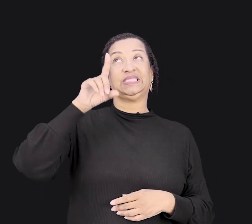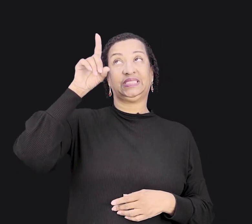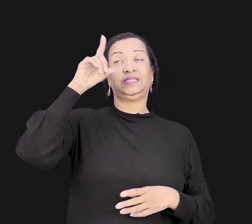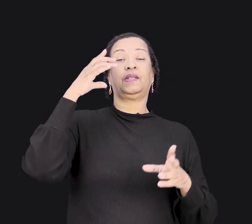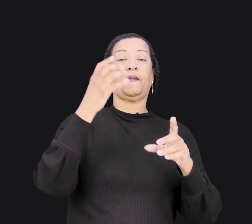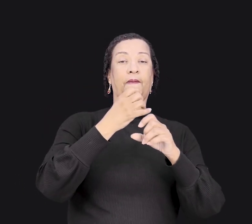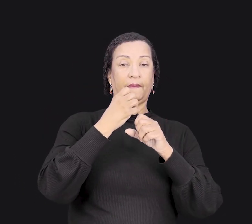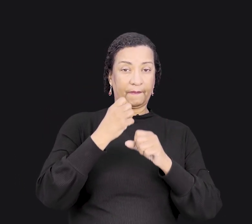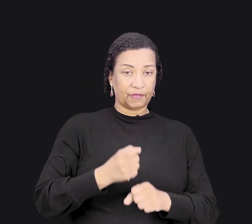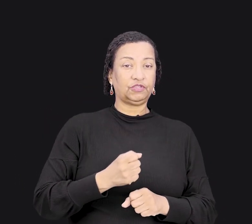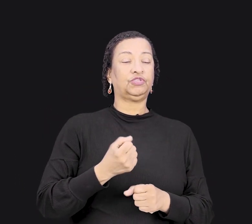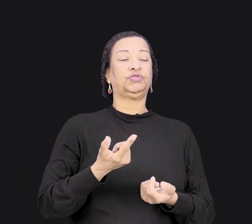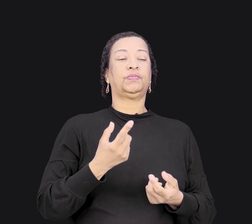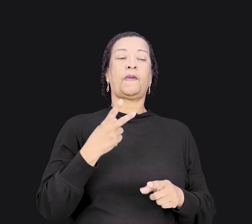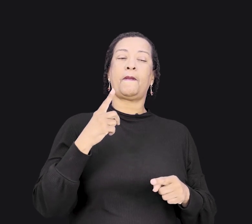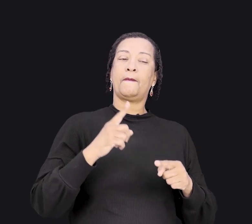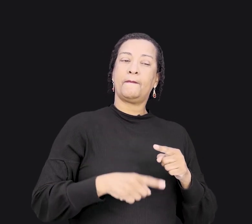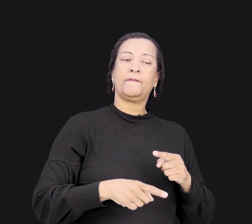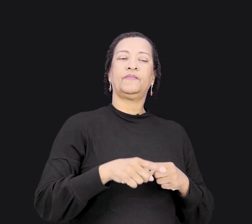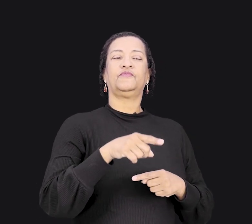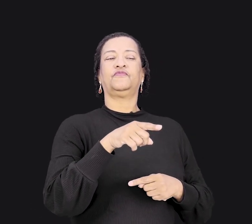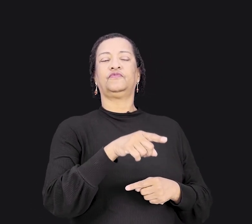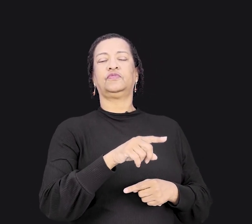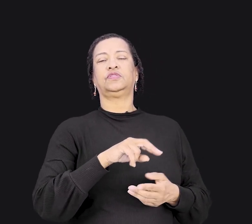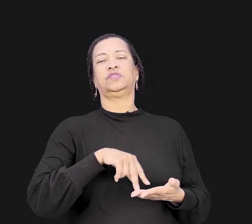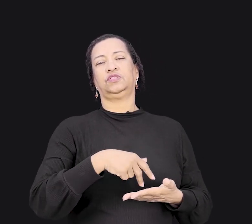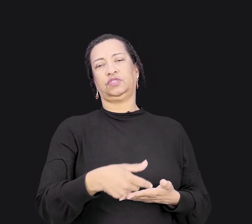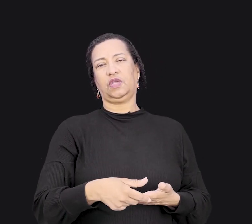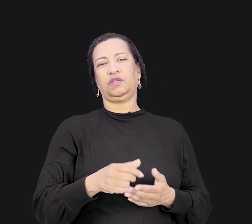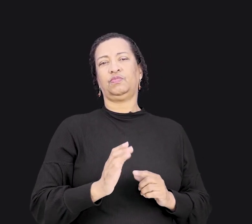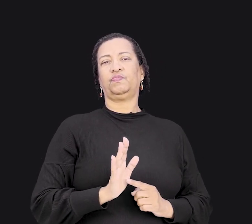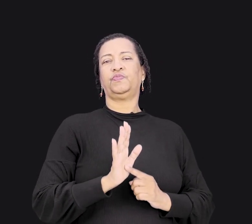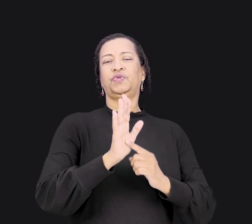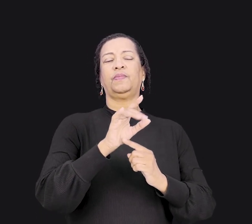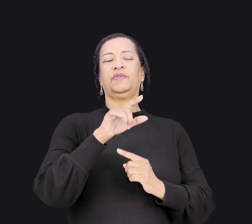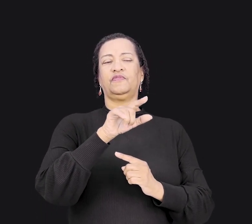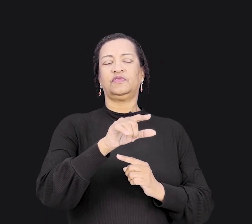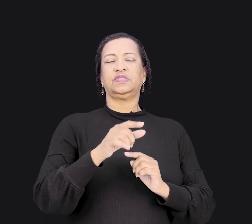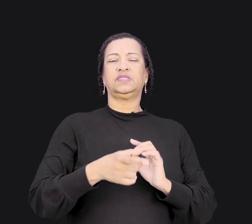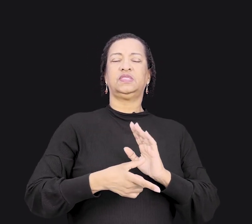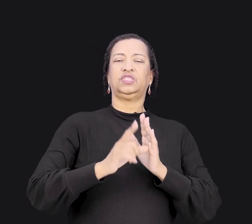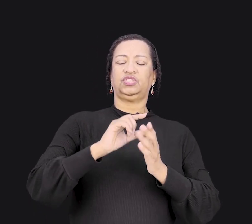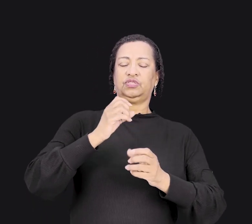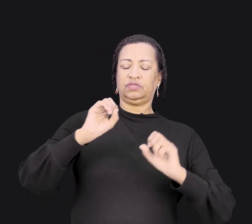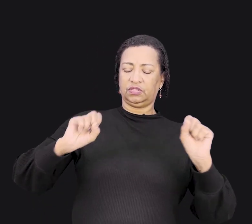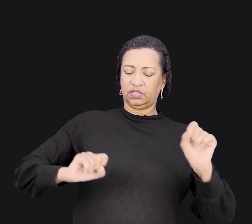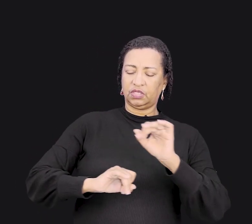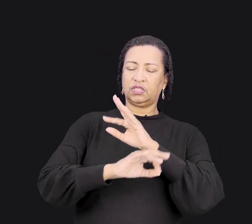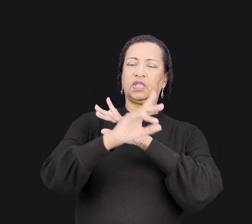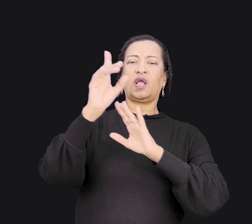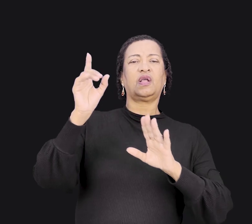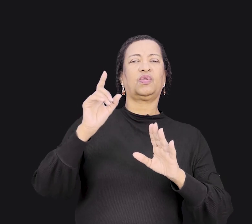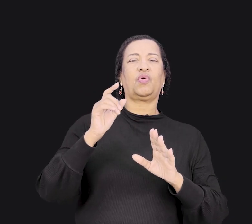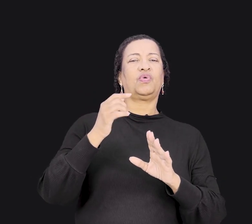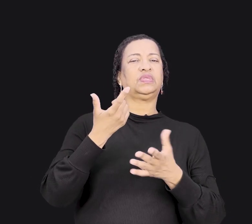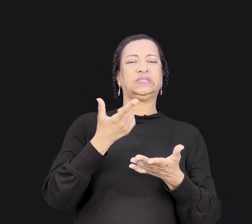impedir-os de cair e para apresentá-los diante da sua glória, sem mácula, e com grande alegria ao único Deus,